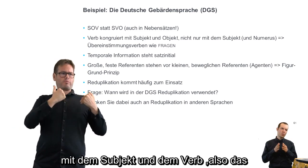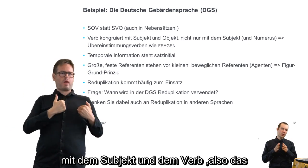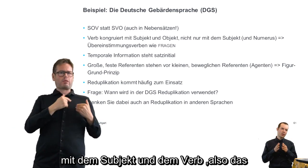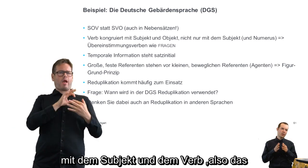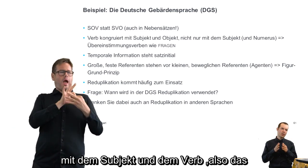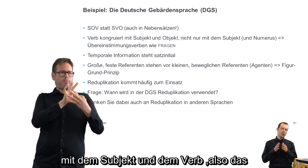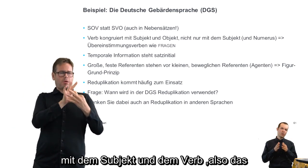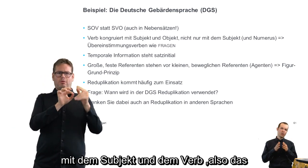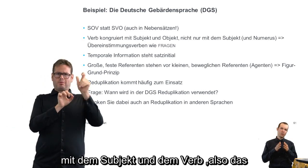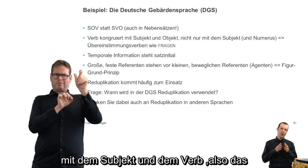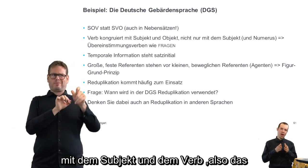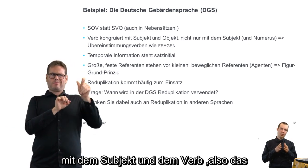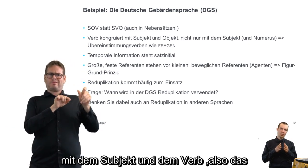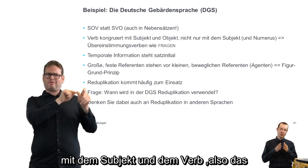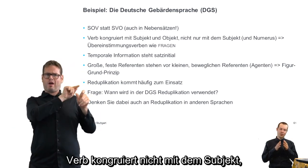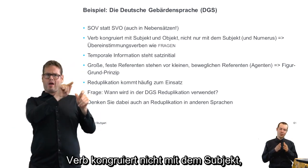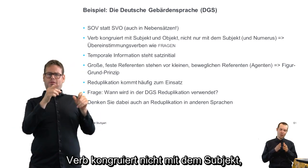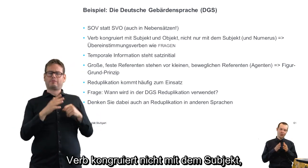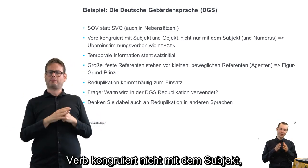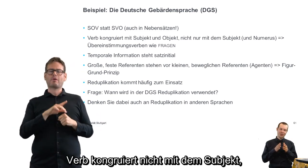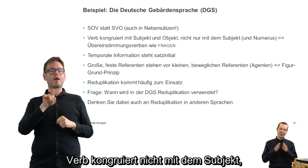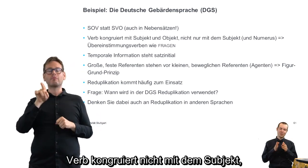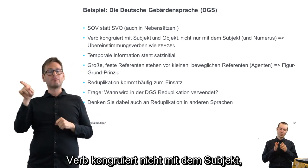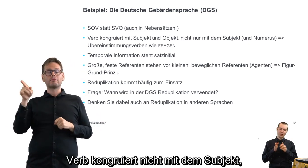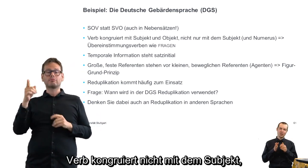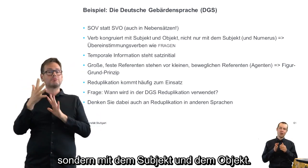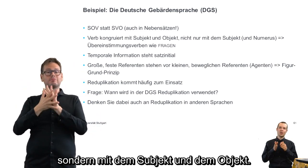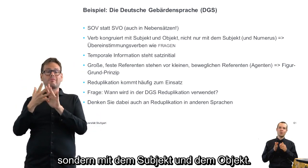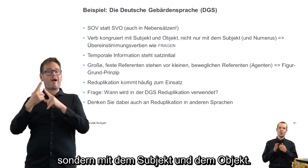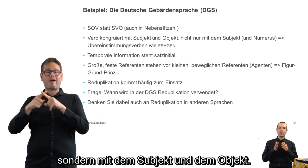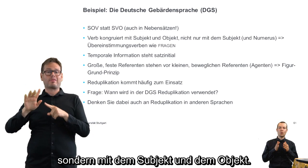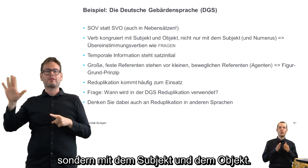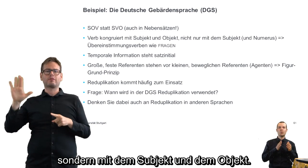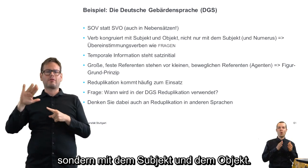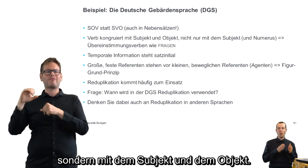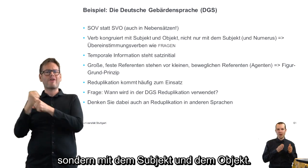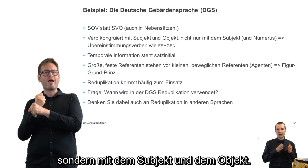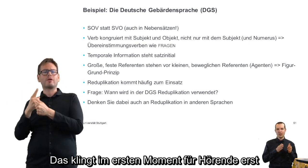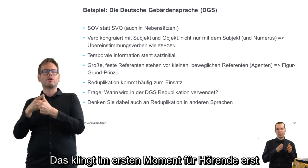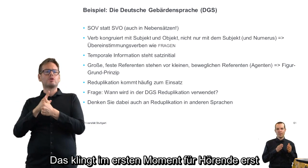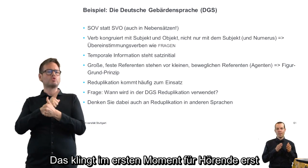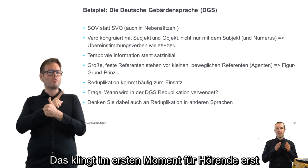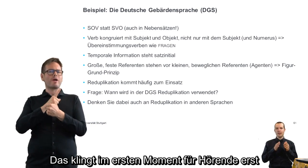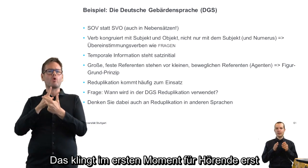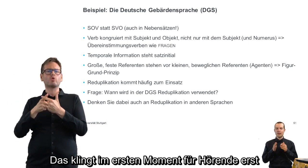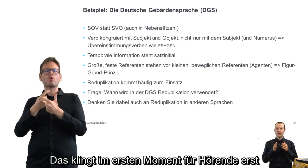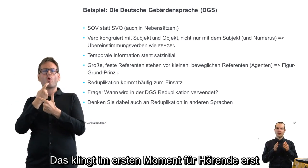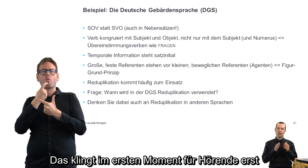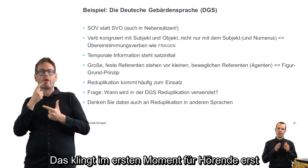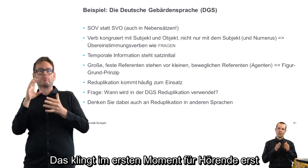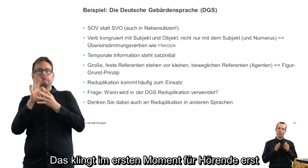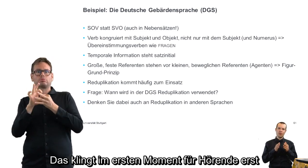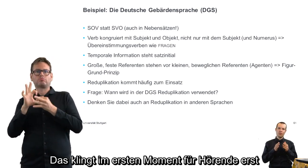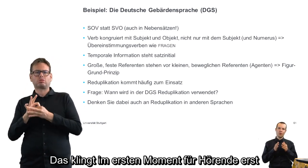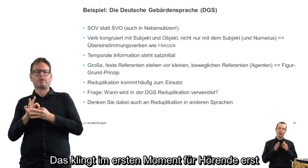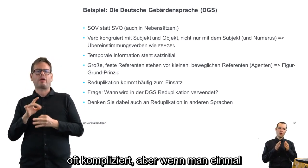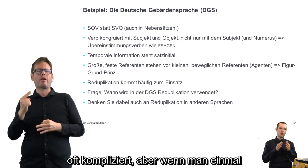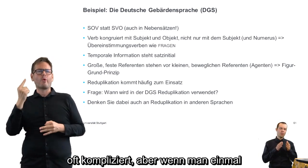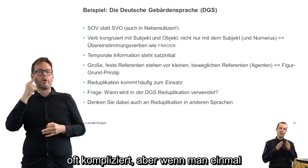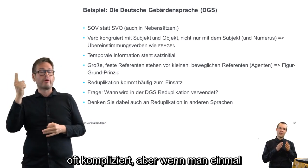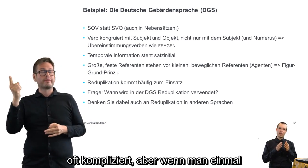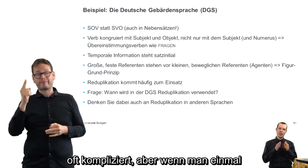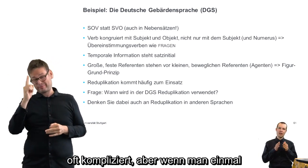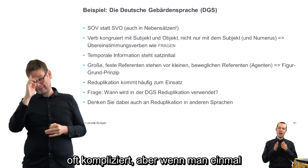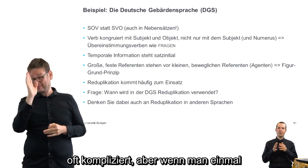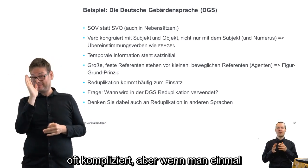mit dem Subjekt und dem Verb also das Verb konkurriert nicht mit dem Subjekt sondern mit dem Subjekt und dem Objekt das klingt im ersten Moment verhörende